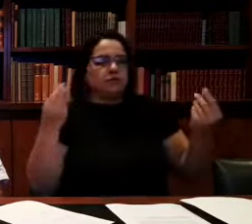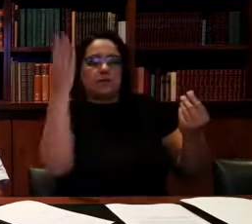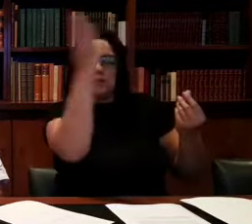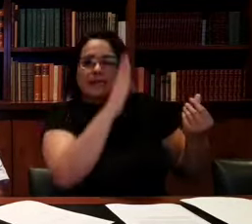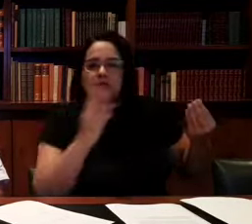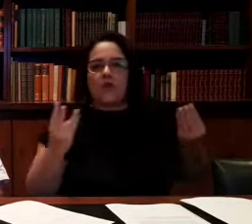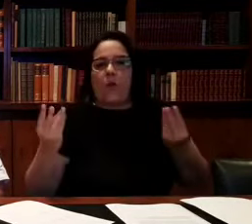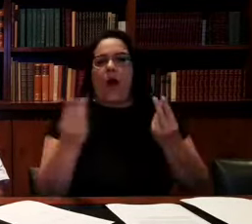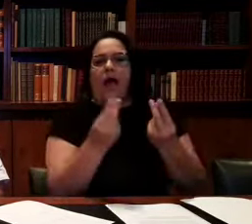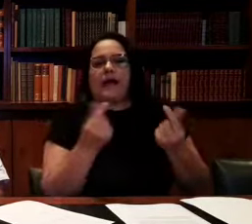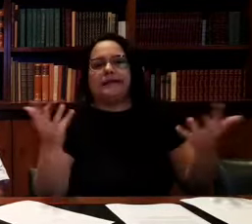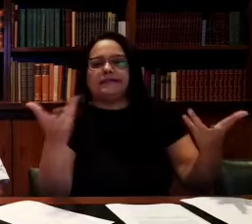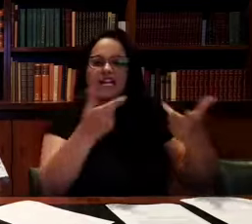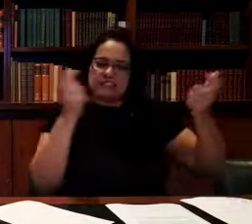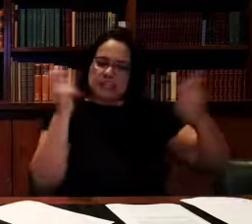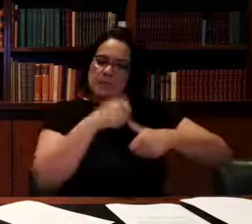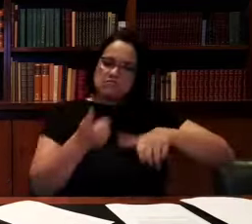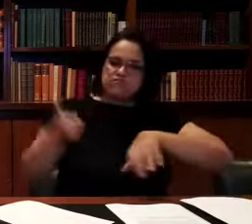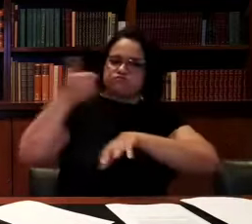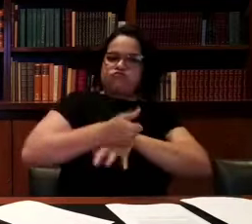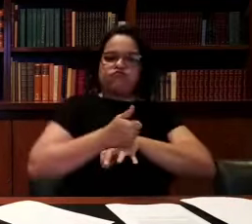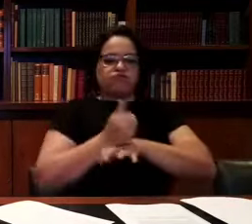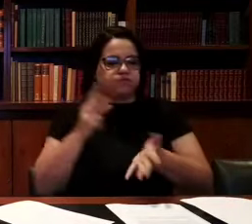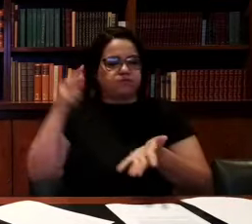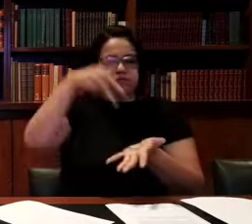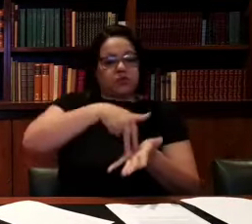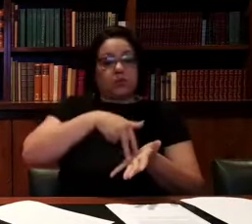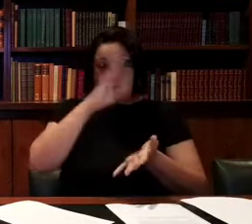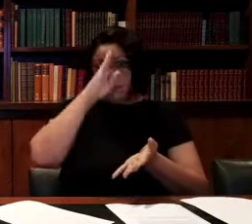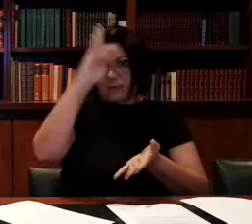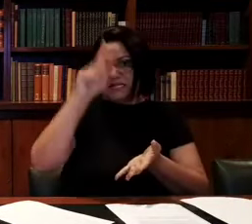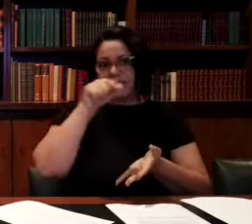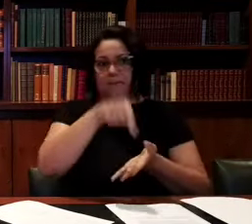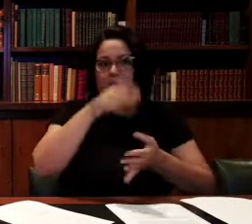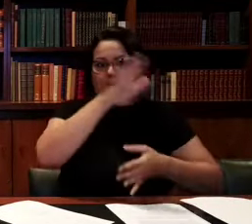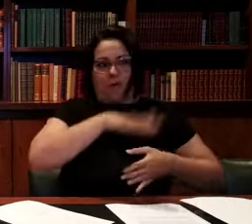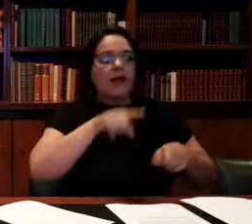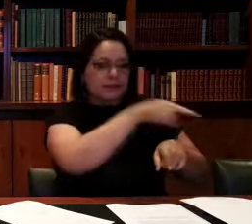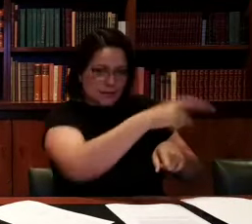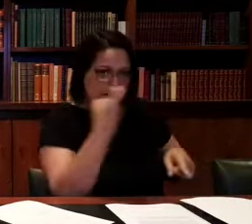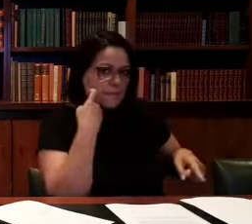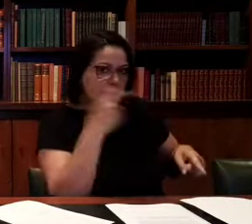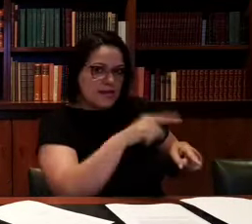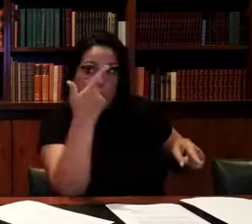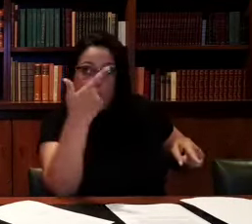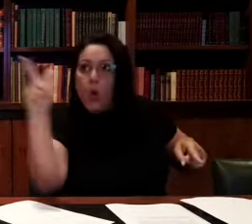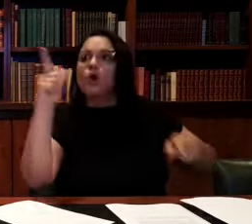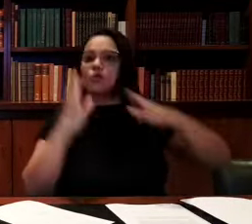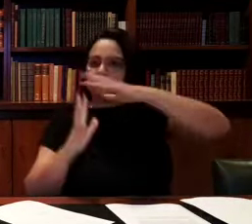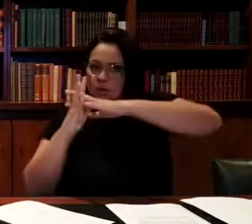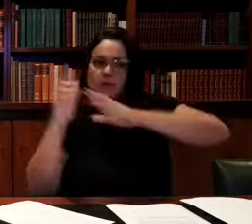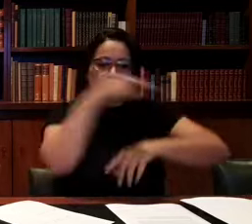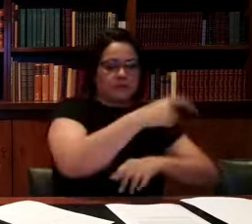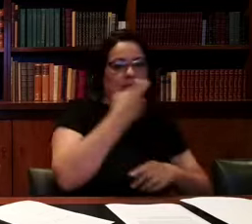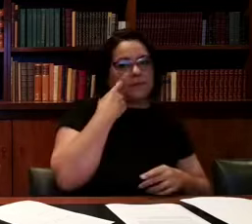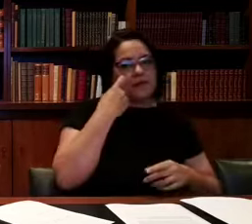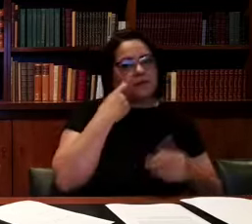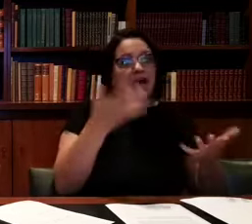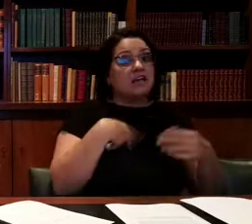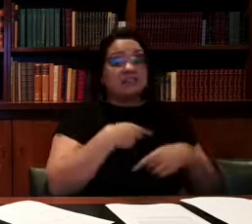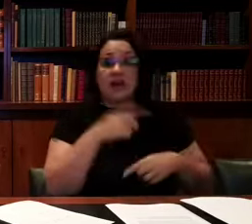para ser um protagonista um dos principais produtores de pescado do mundo e ainda somos